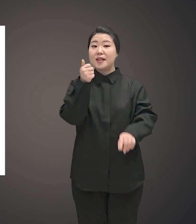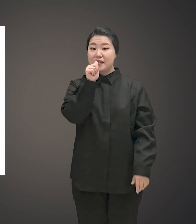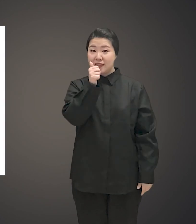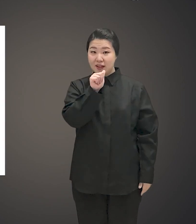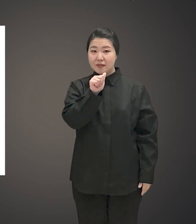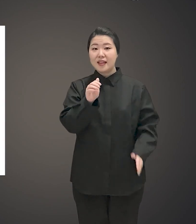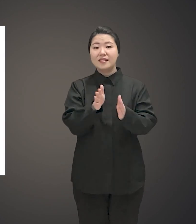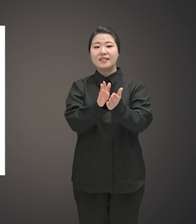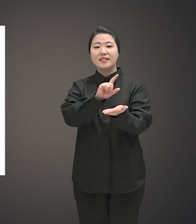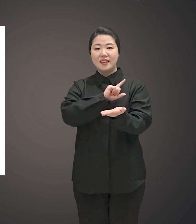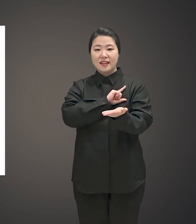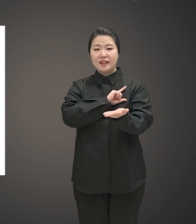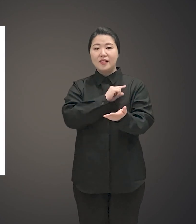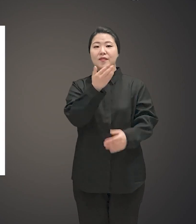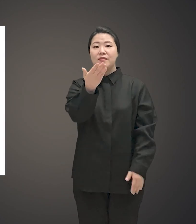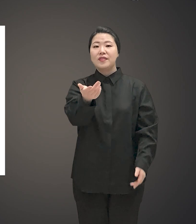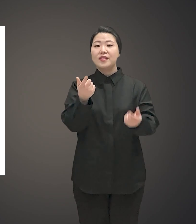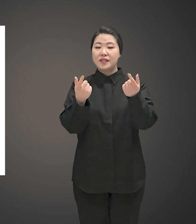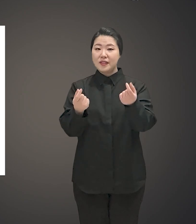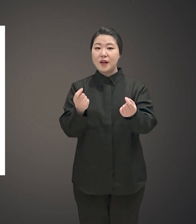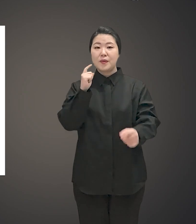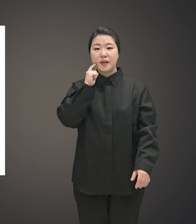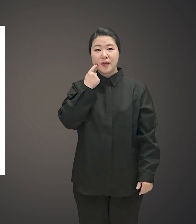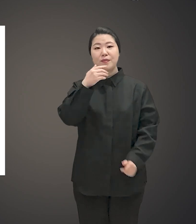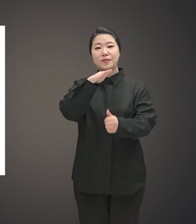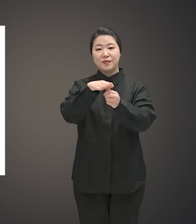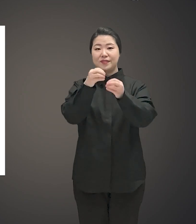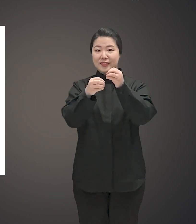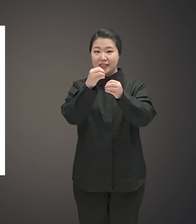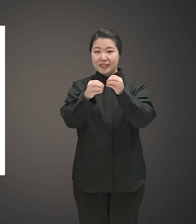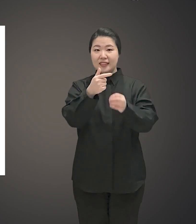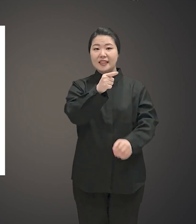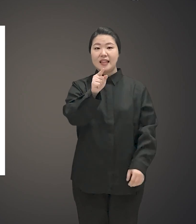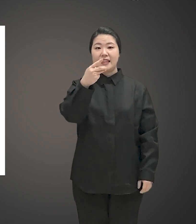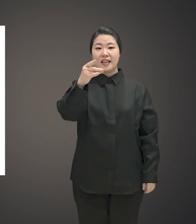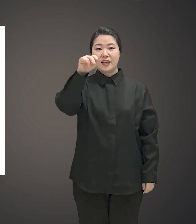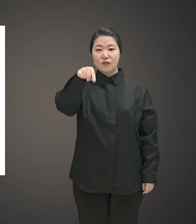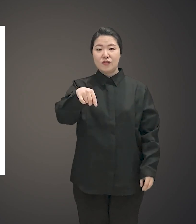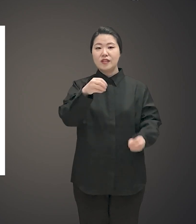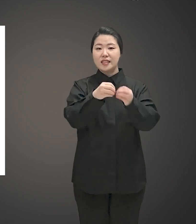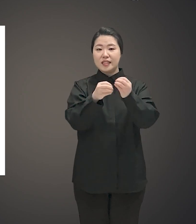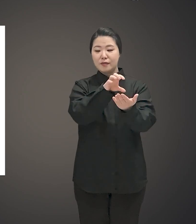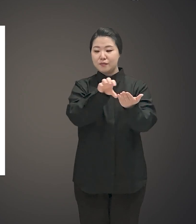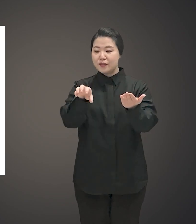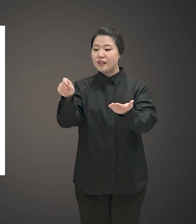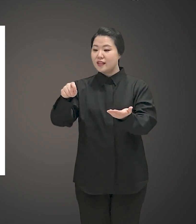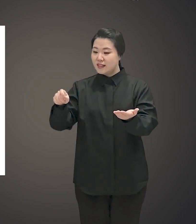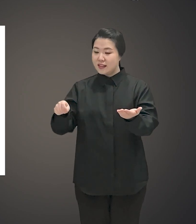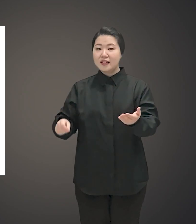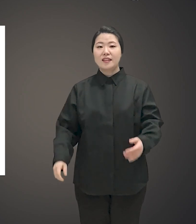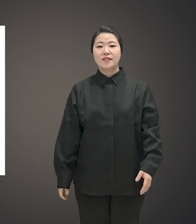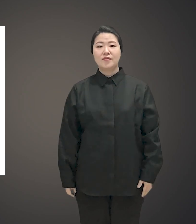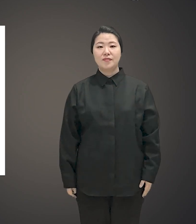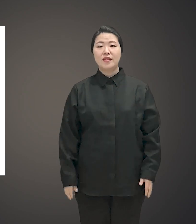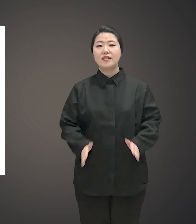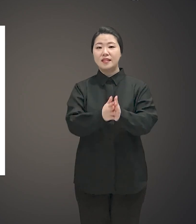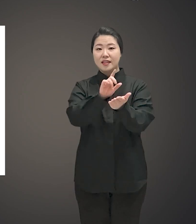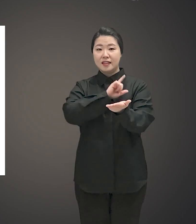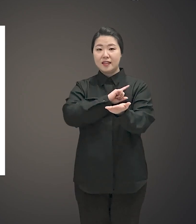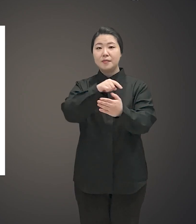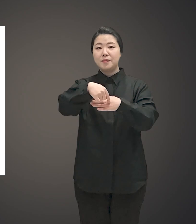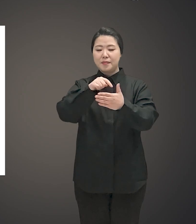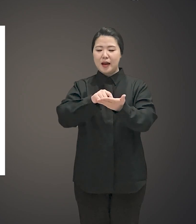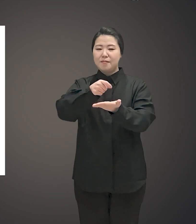함께 소개합니다. 도서명 너처럼 예쁜 동시, 나태주 동시 따라 쓰기.